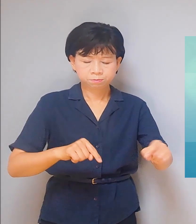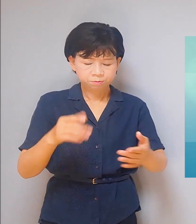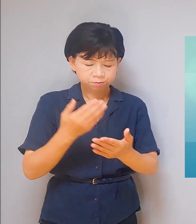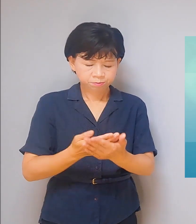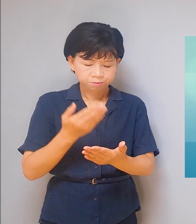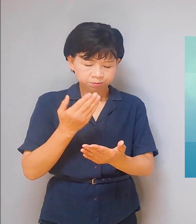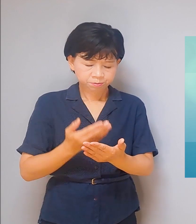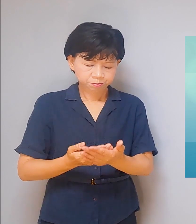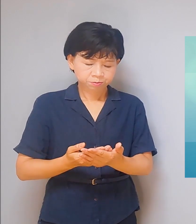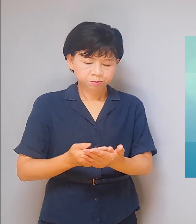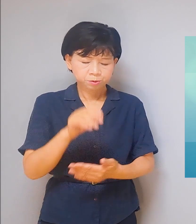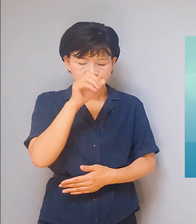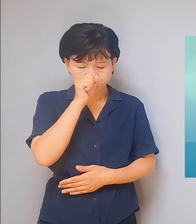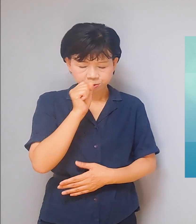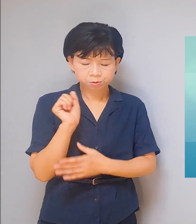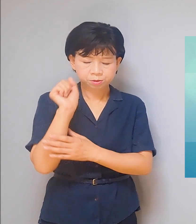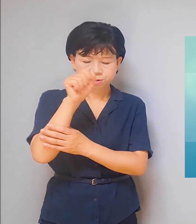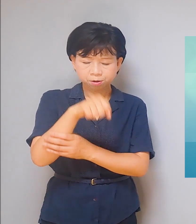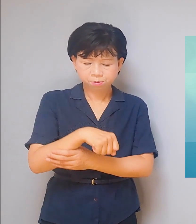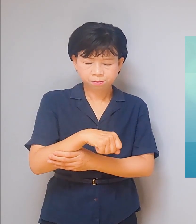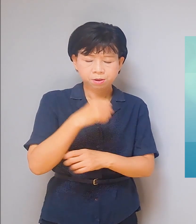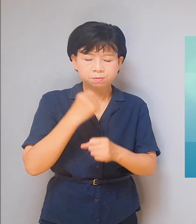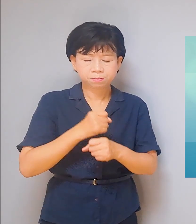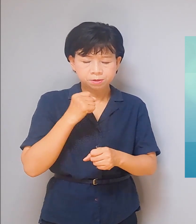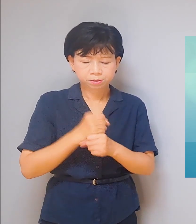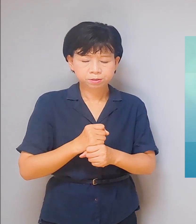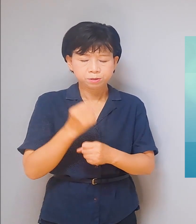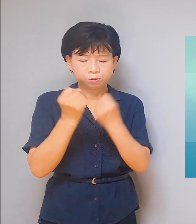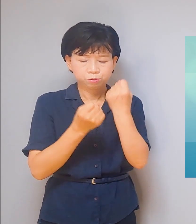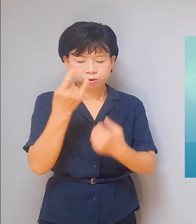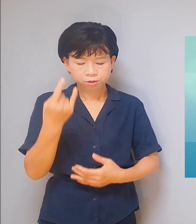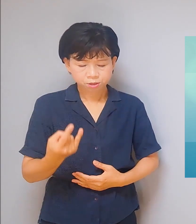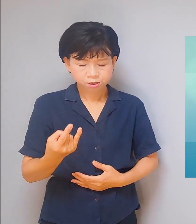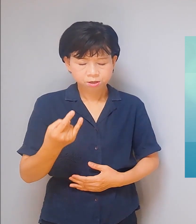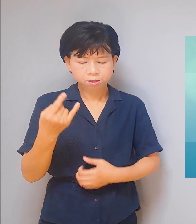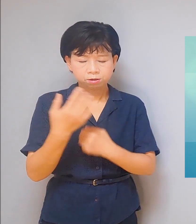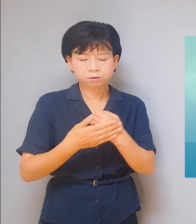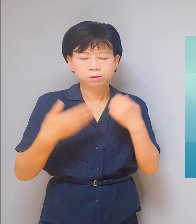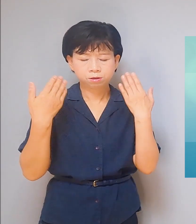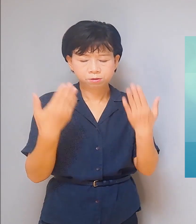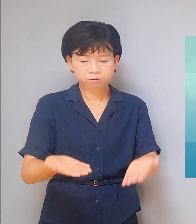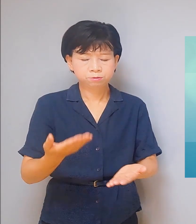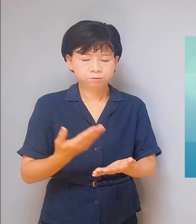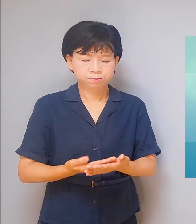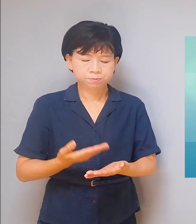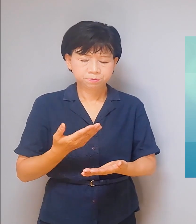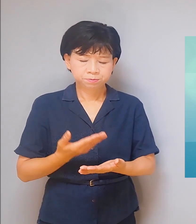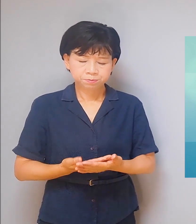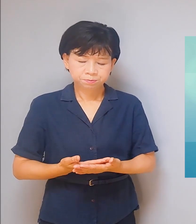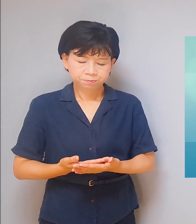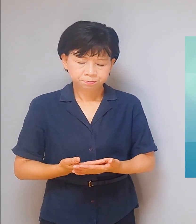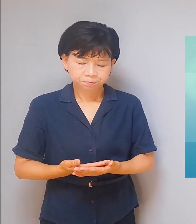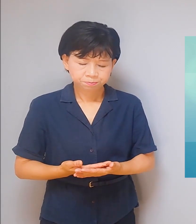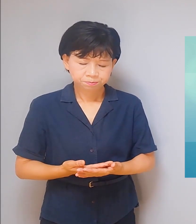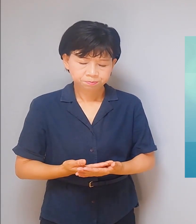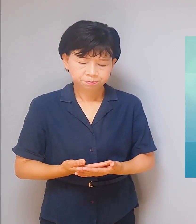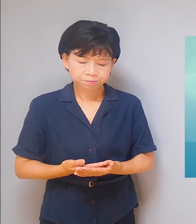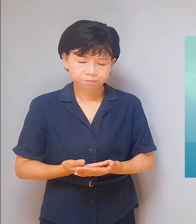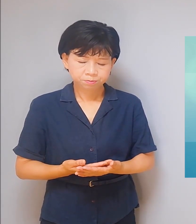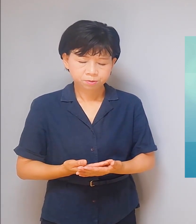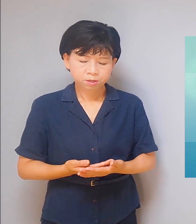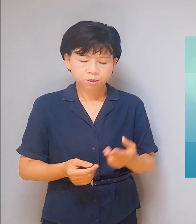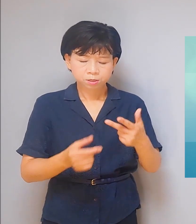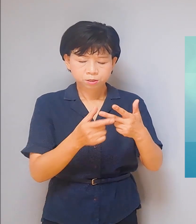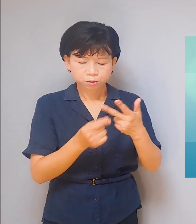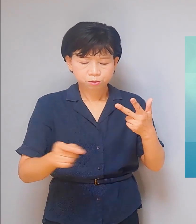주관하셔서 좋은 열매를 맺을 수 있는 수련회가 되게 은혜를 더하여 주옵소서. 7월